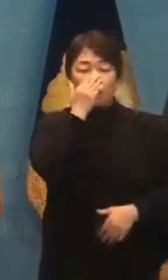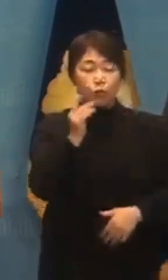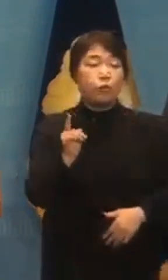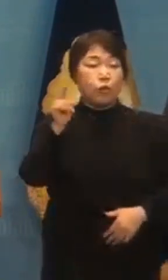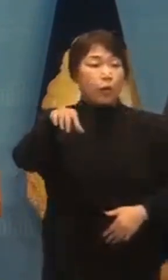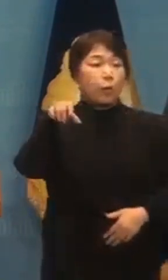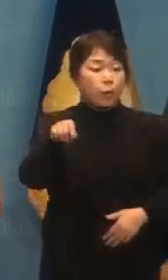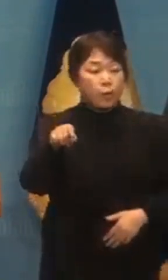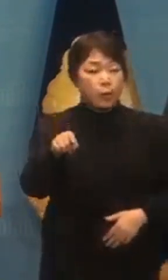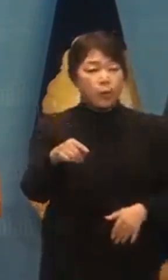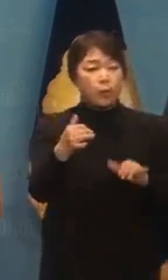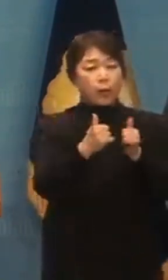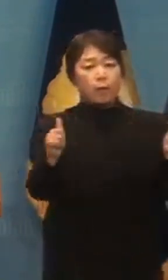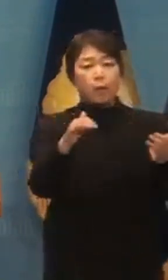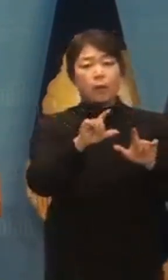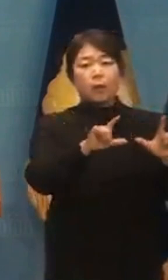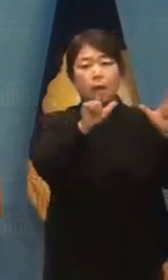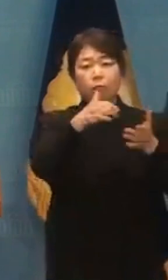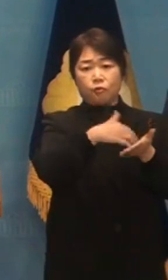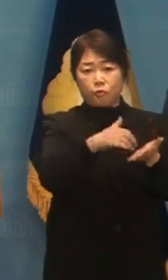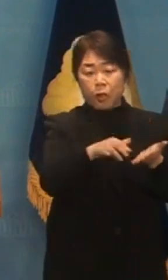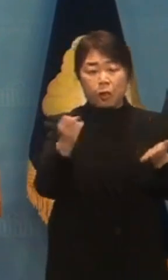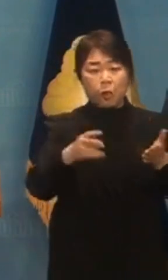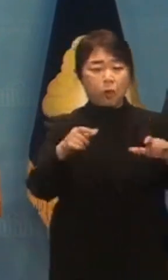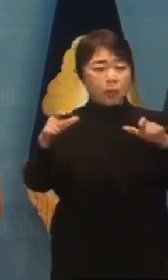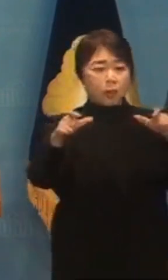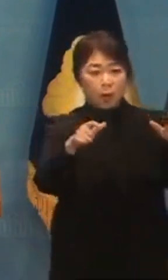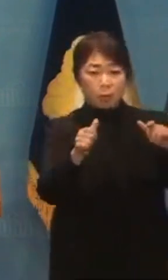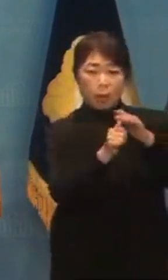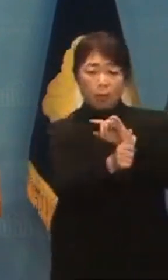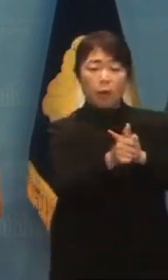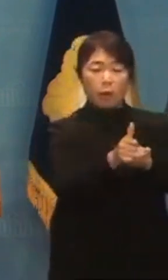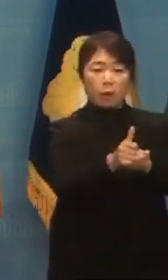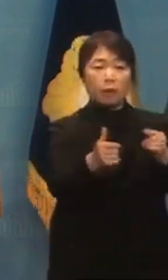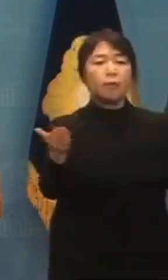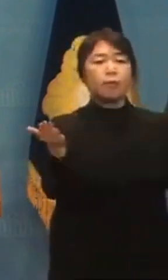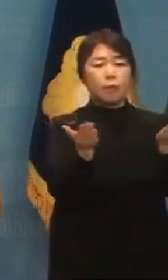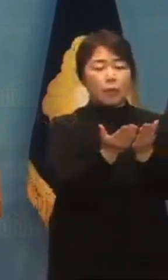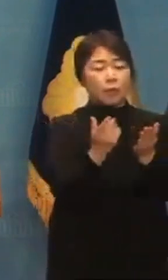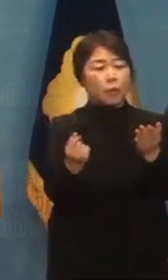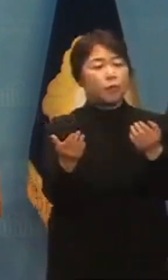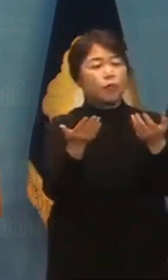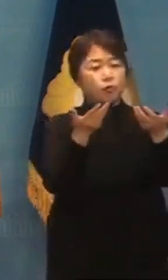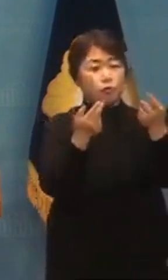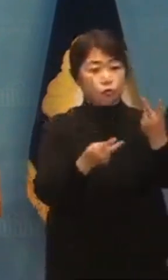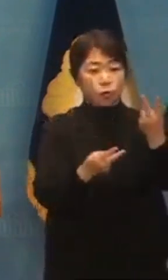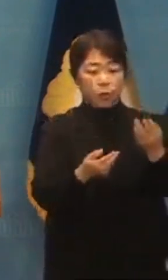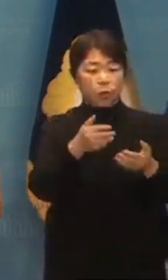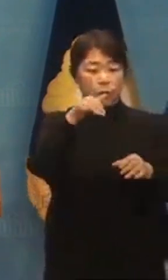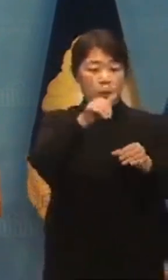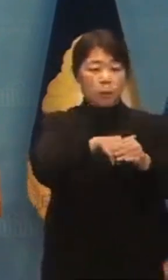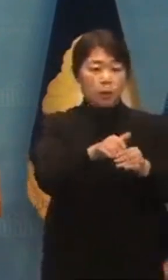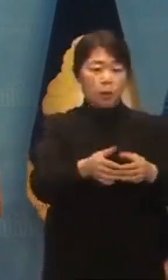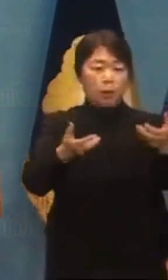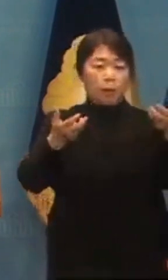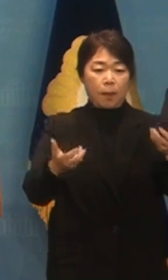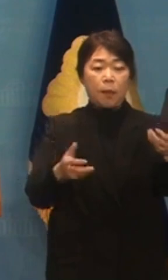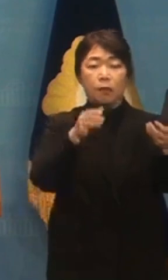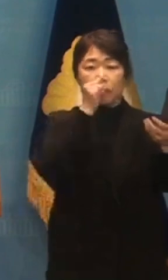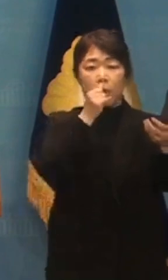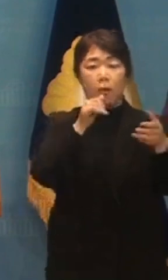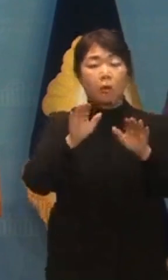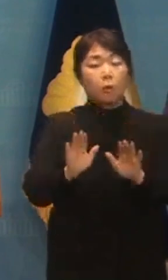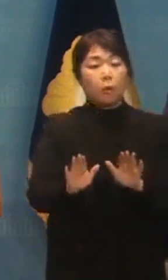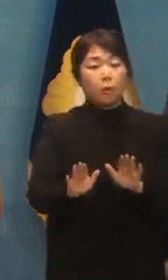선거구를 인구수와 지역 대표성에 맞게 2개의 선거구로 분할하였습니다. 오늘